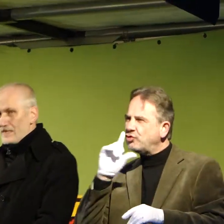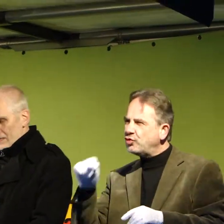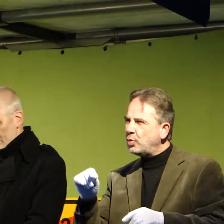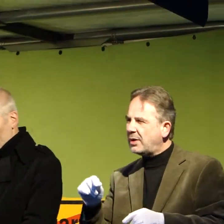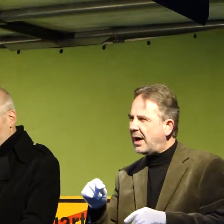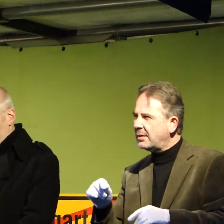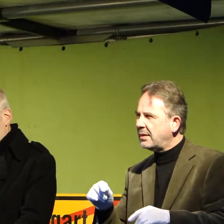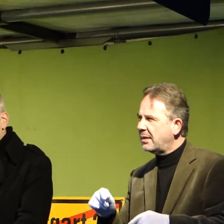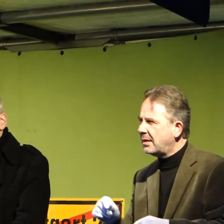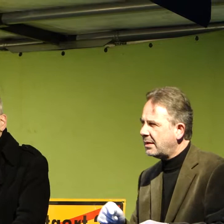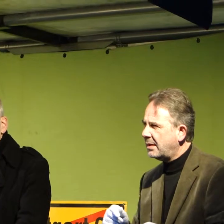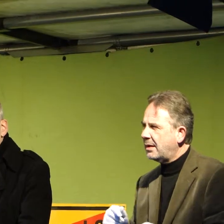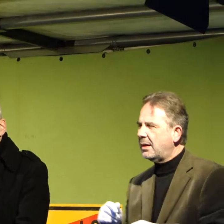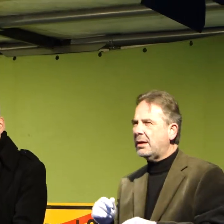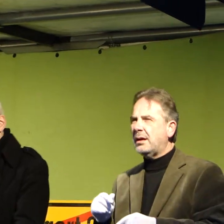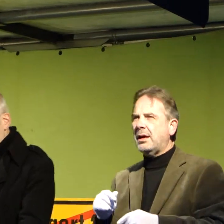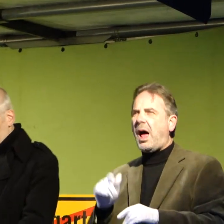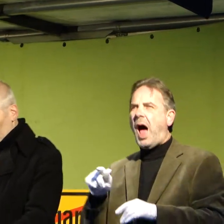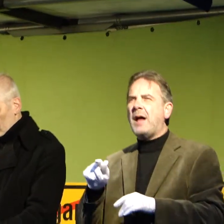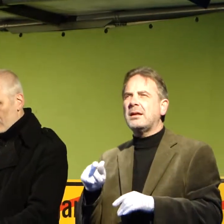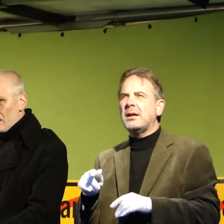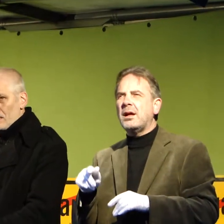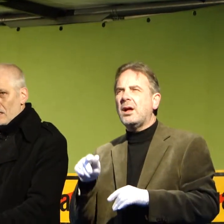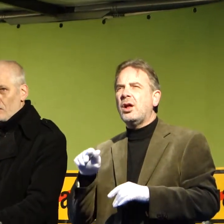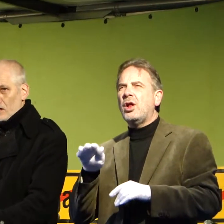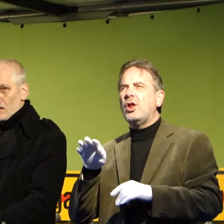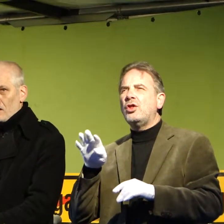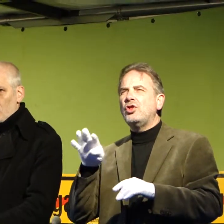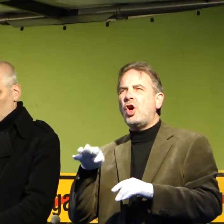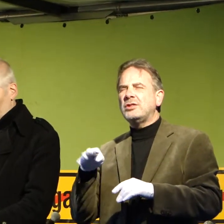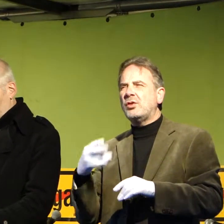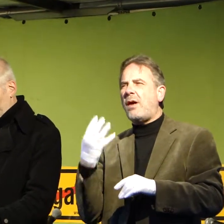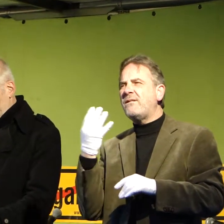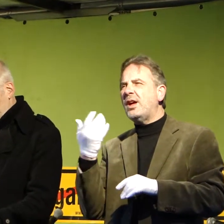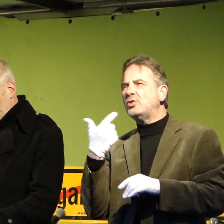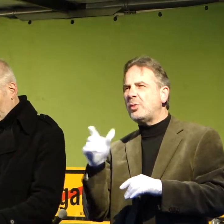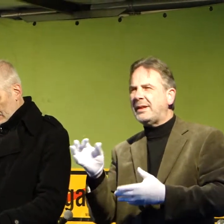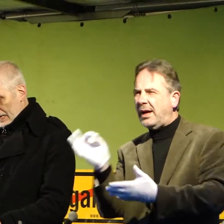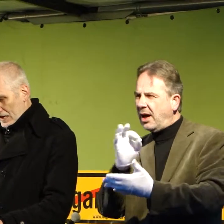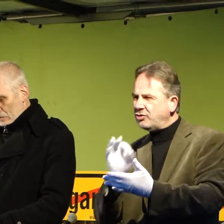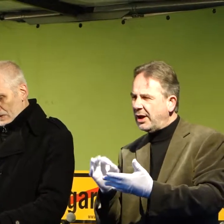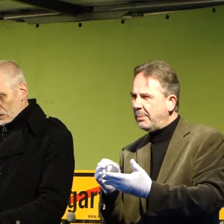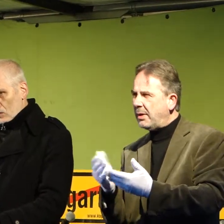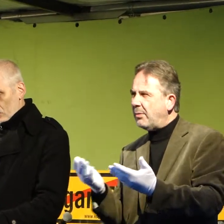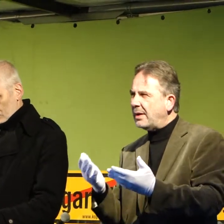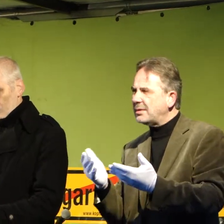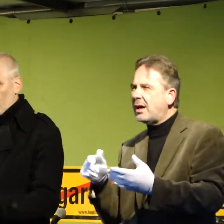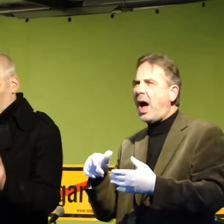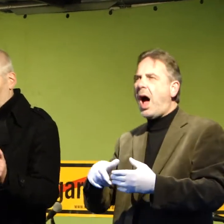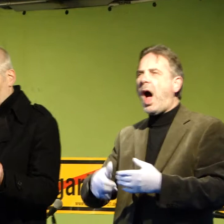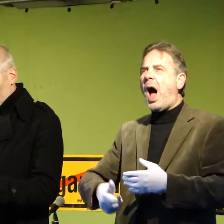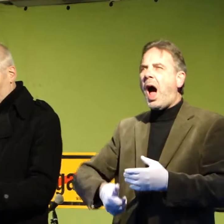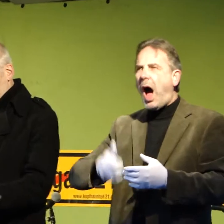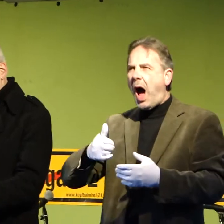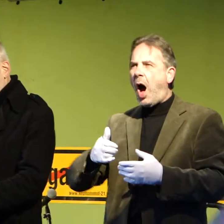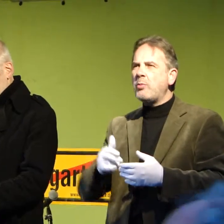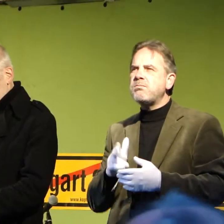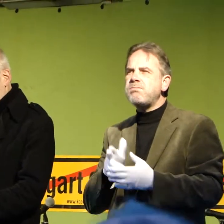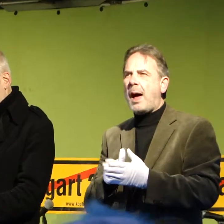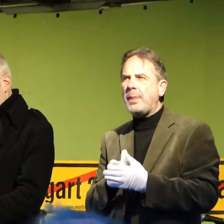Kunsthistoriker Hans Hildebrand, hat 1924 Folgendes geschrieben: Der Hauptbahnhof von Paul